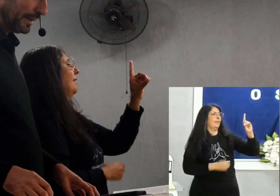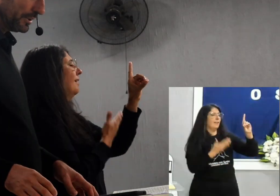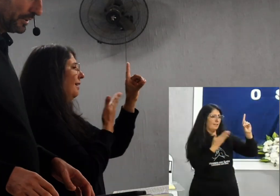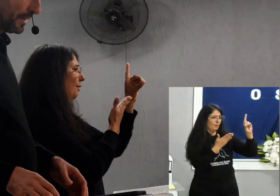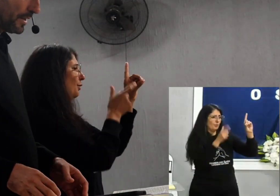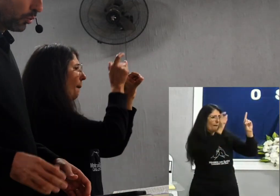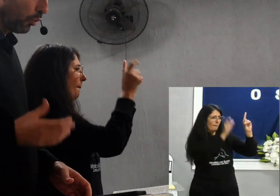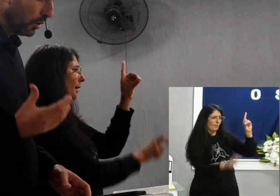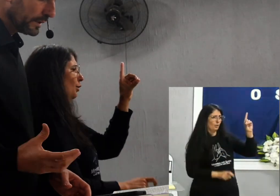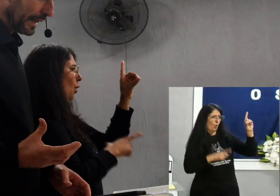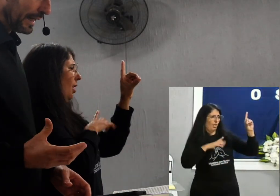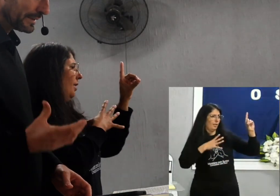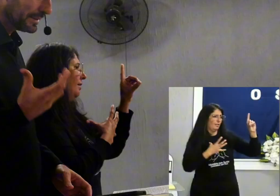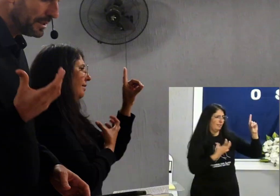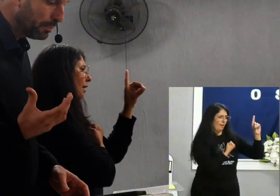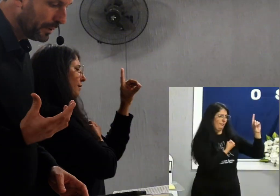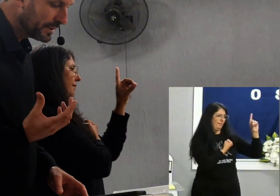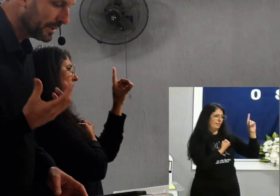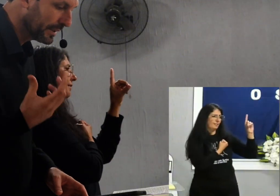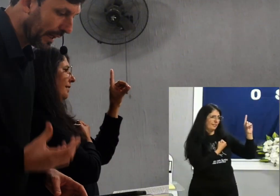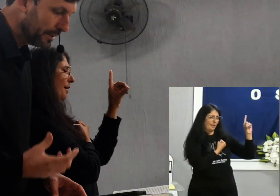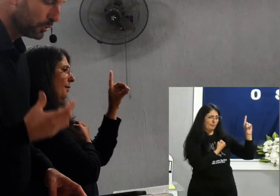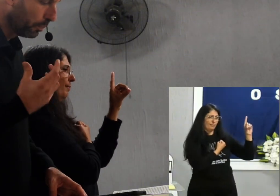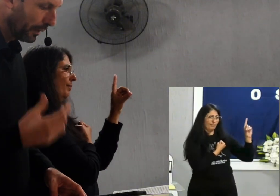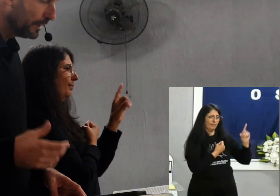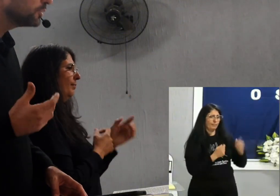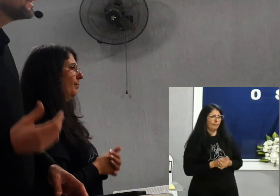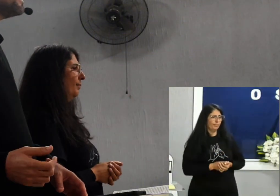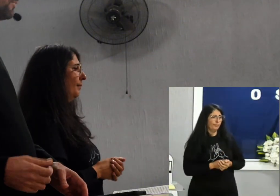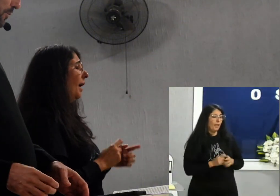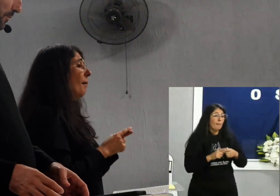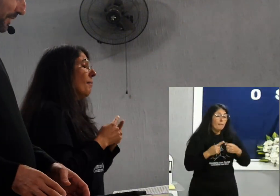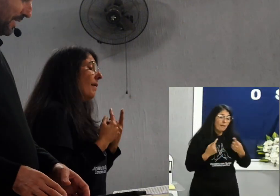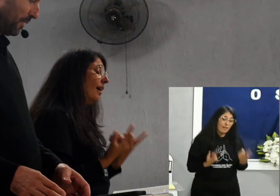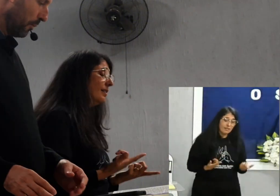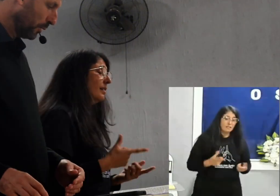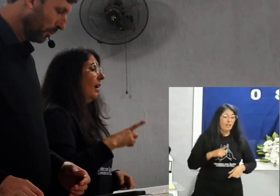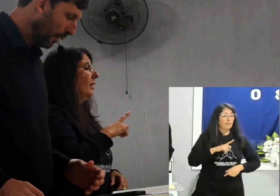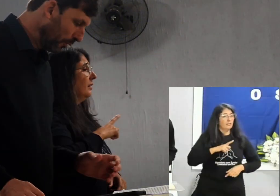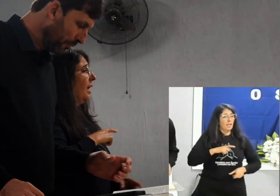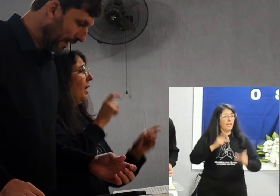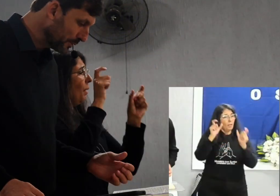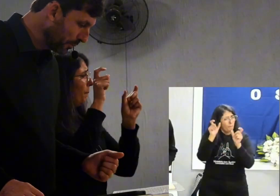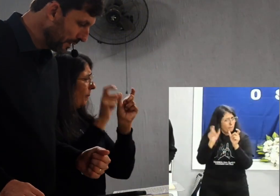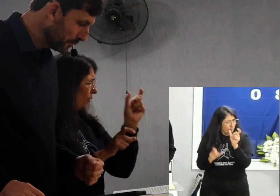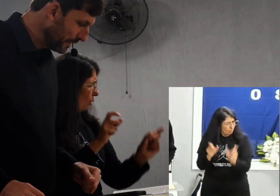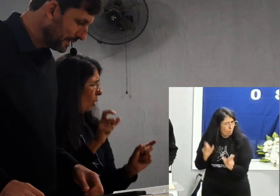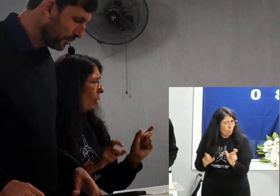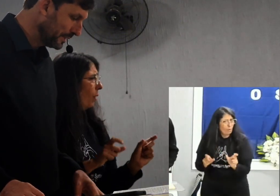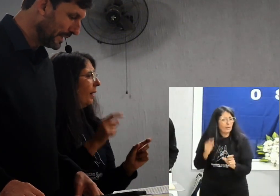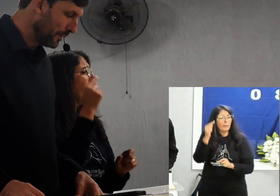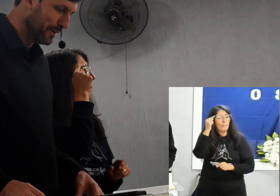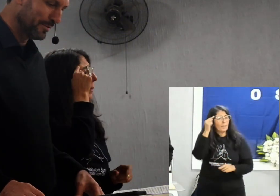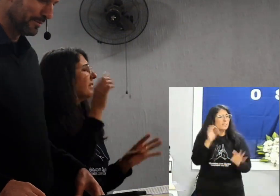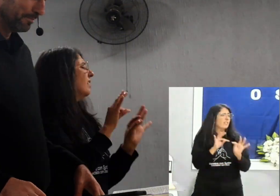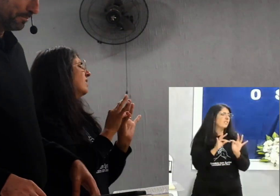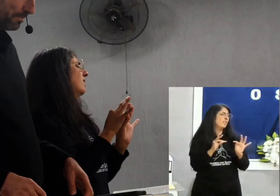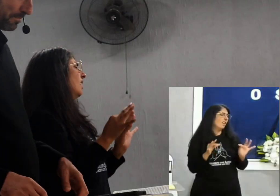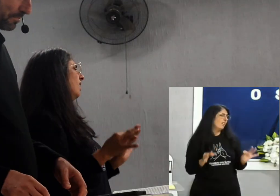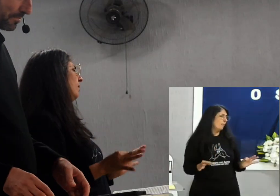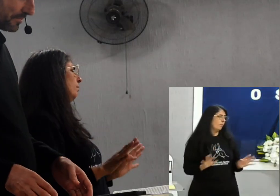ele reage contra a simplicidade do plano de Deus. O apóstolo Paulo fala sobre isso no versículo